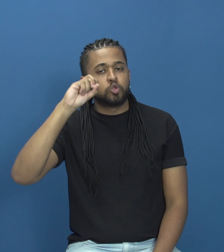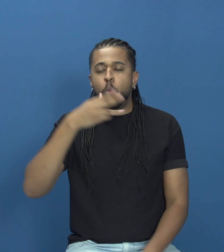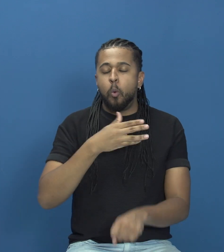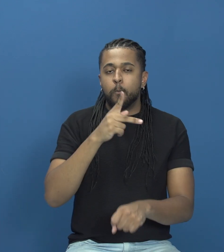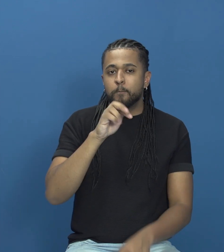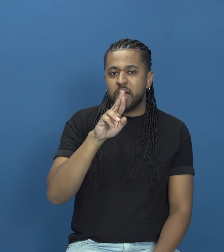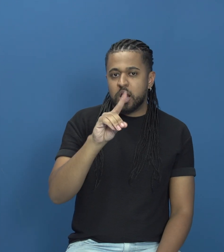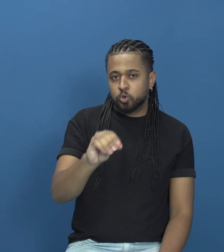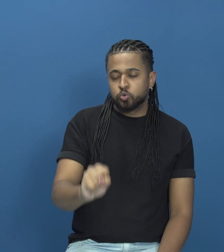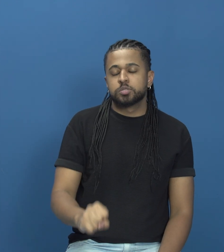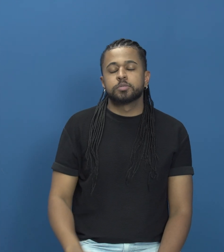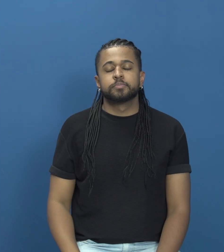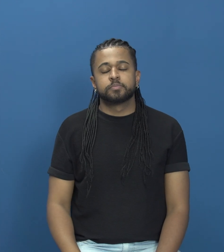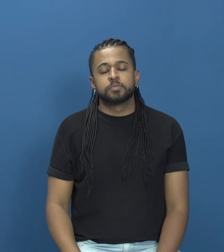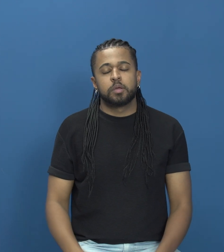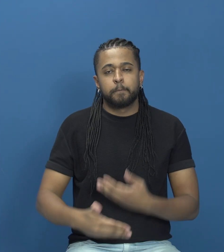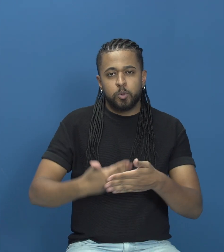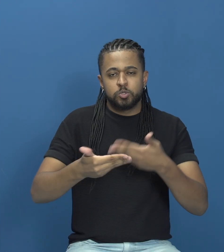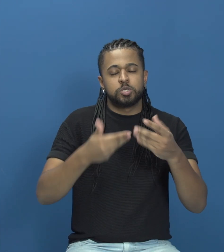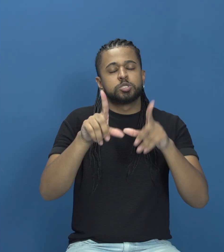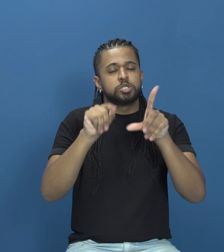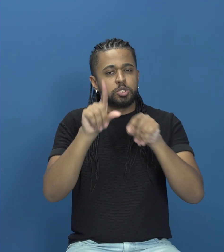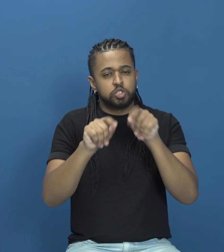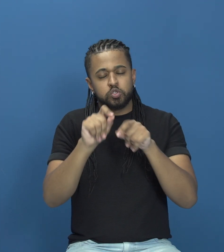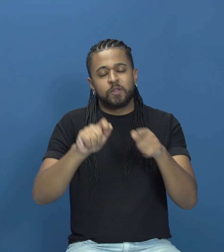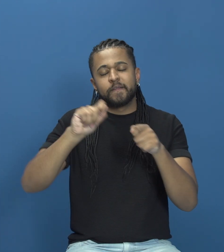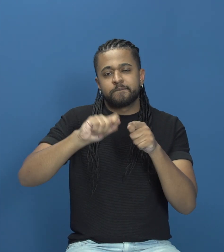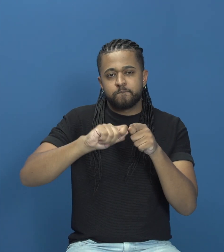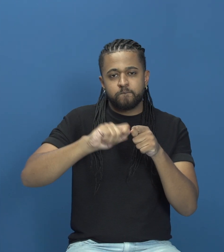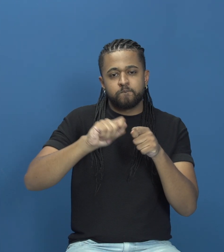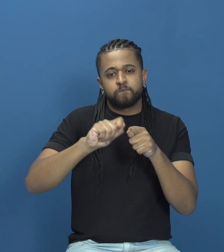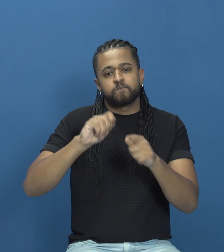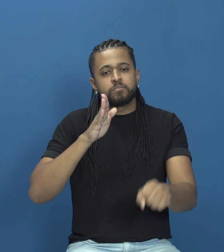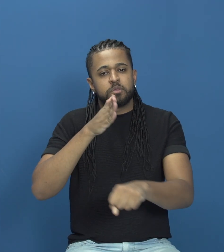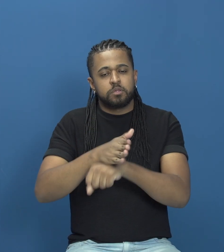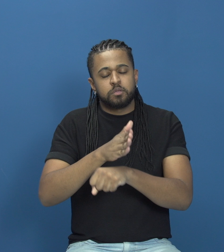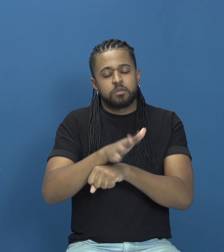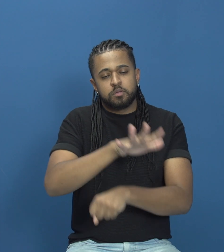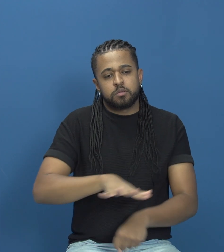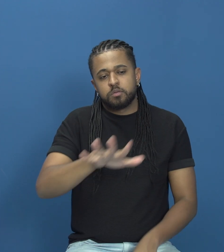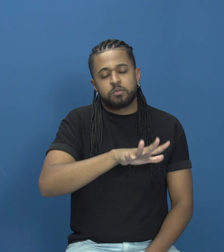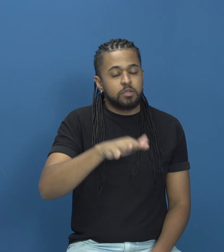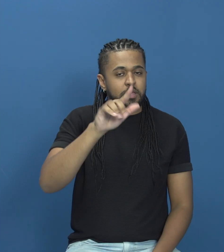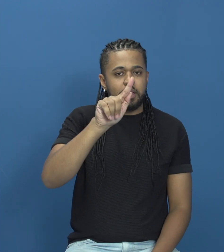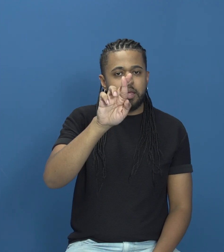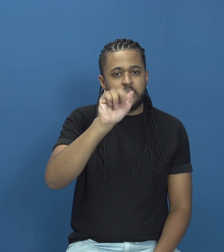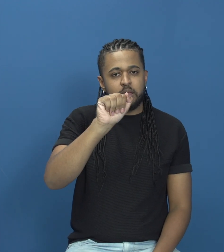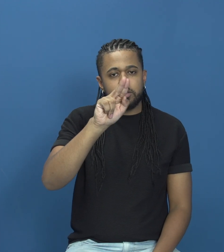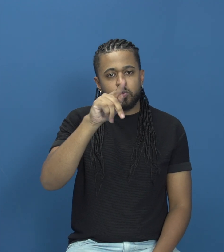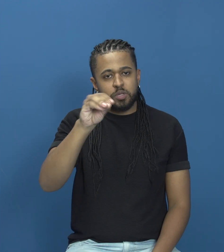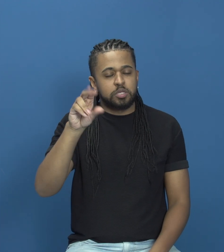pardos, fecha parênteses, em processos seletivos realizados para o ingresso no âmbito da graduação da UNILA.